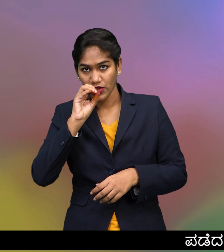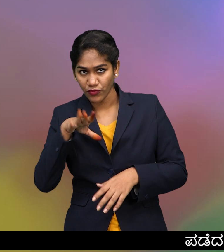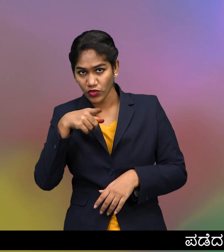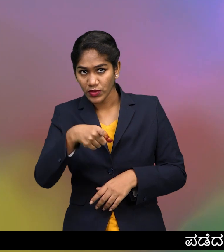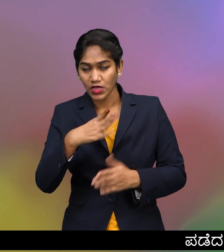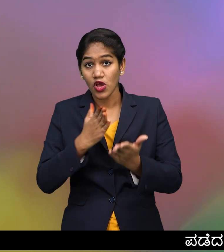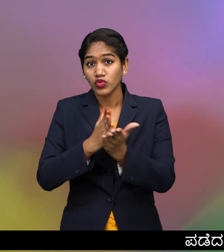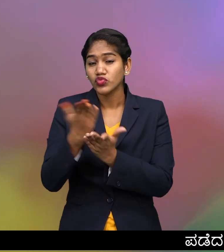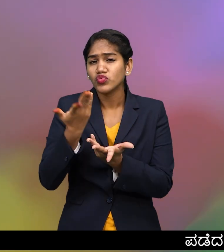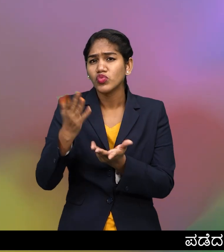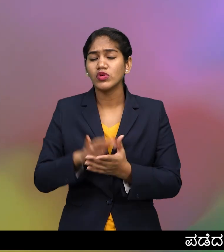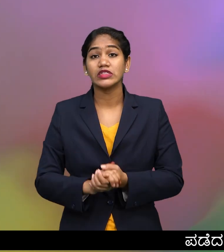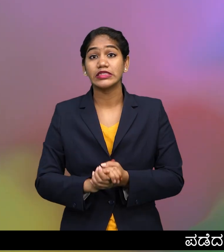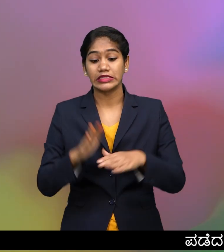ಪಡೆದ ಮಾಹಿತಿಯನ್ನು